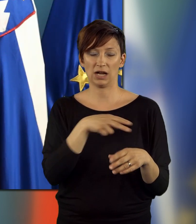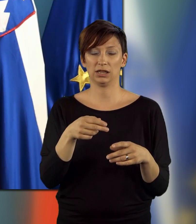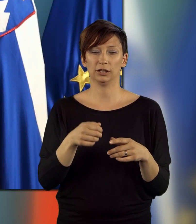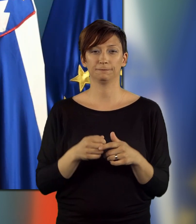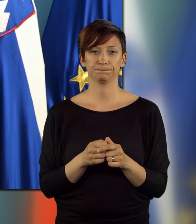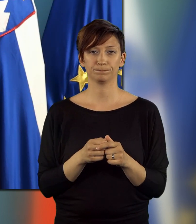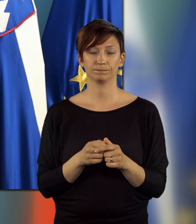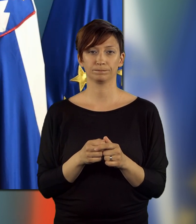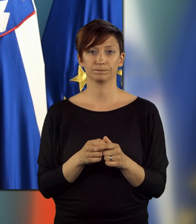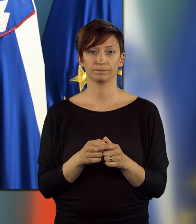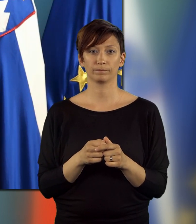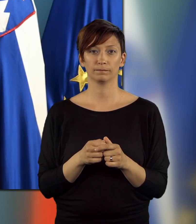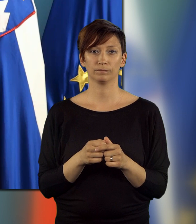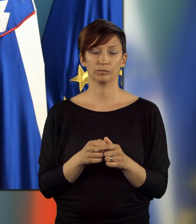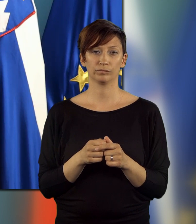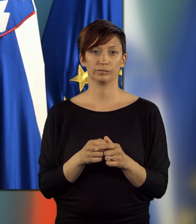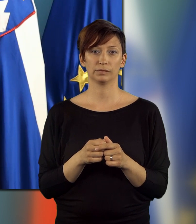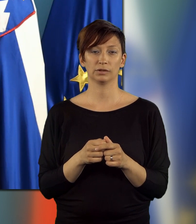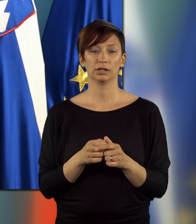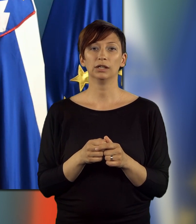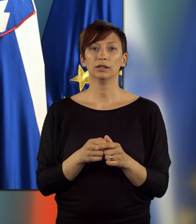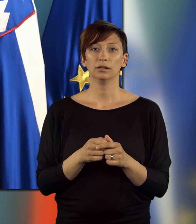variabilnega nagrajevanja.